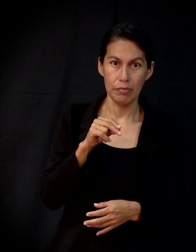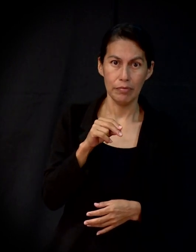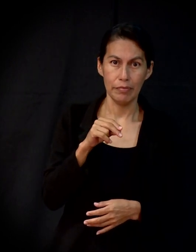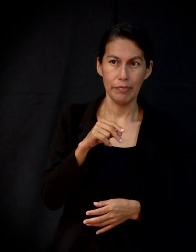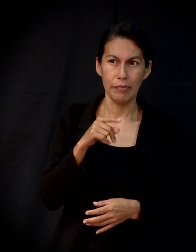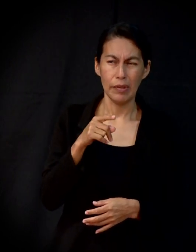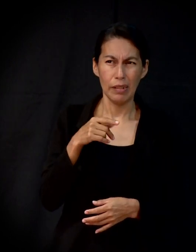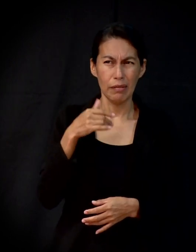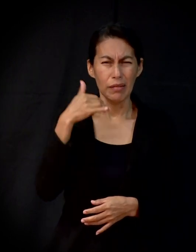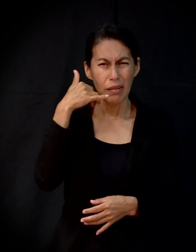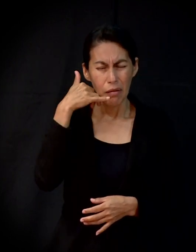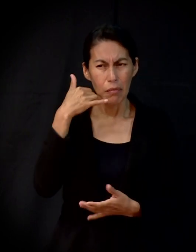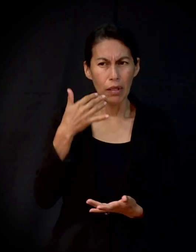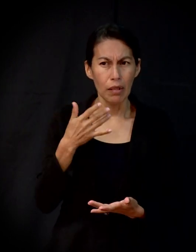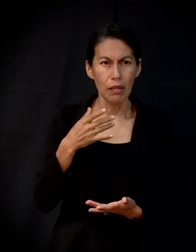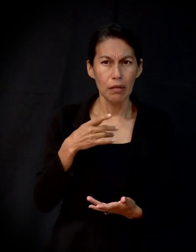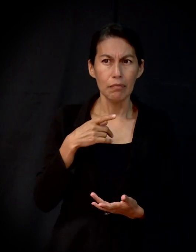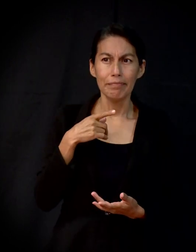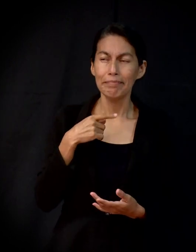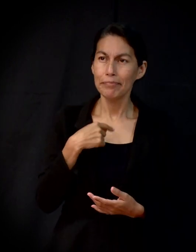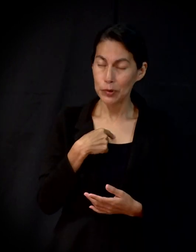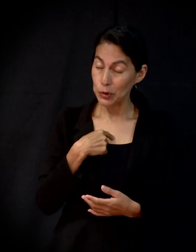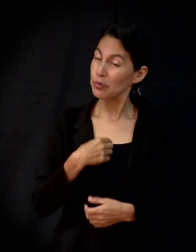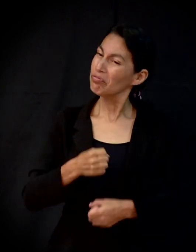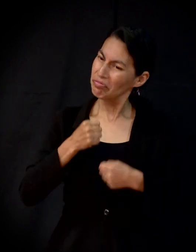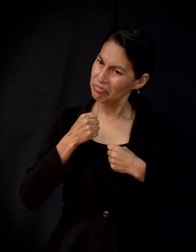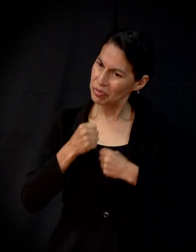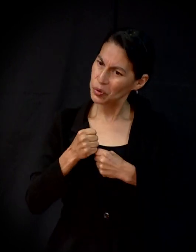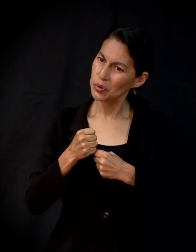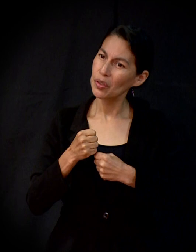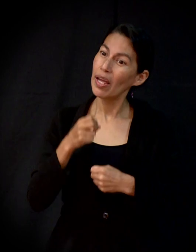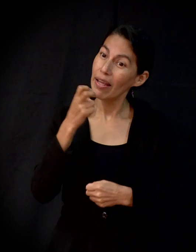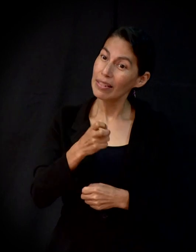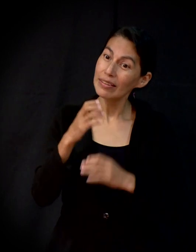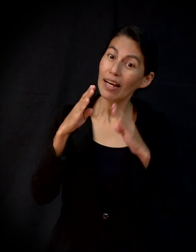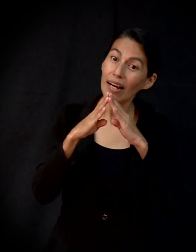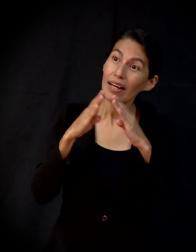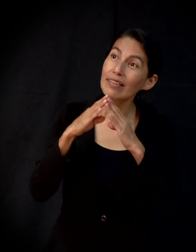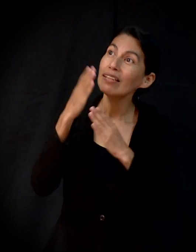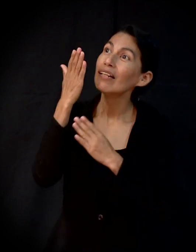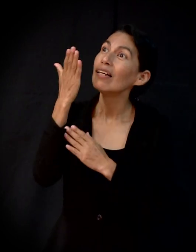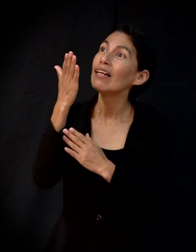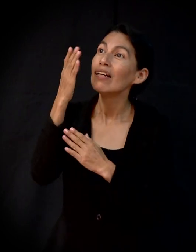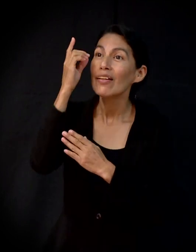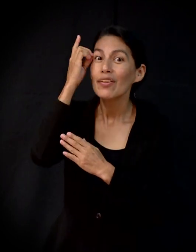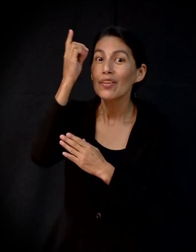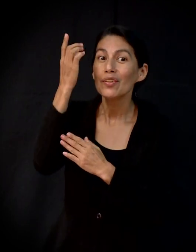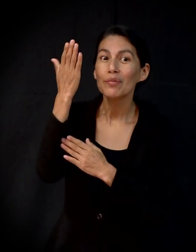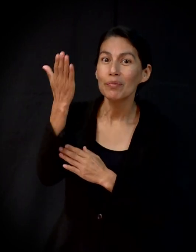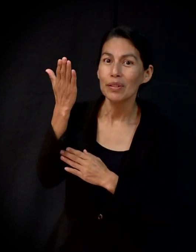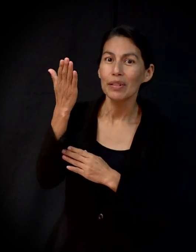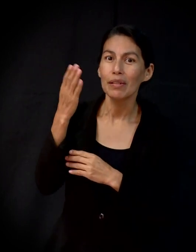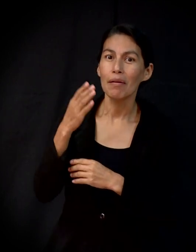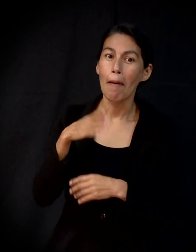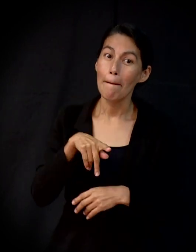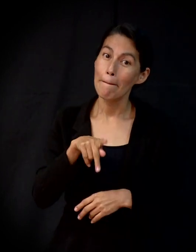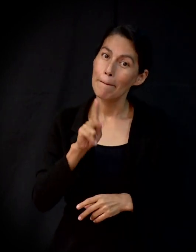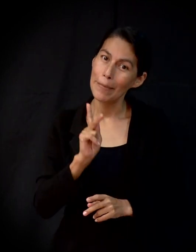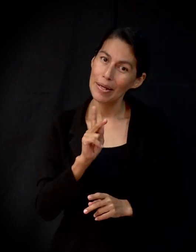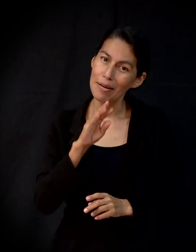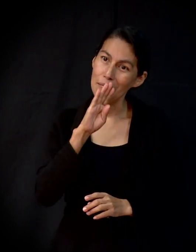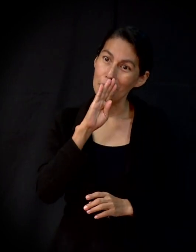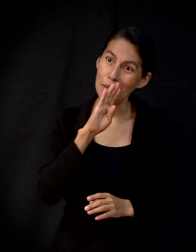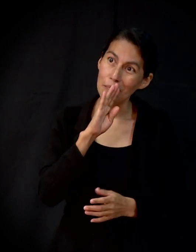Y yo estaba muy seguro de que hice una cosa que él había pedido a Dios. Pero